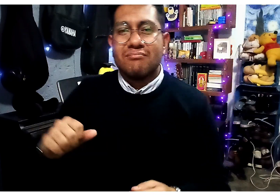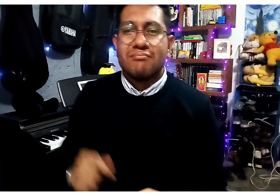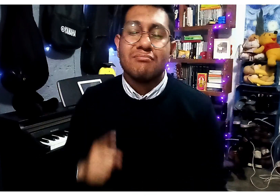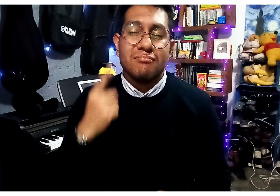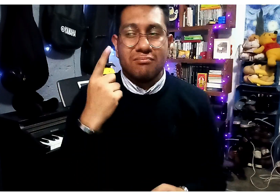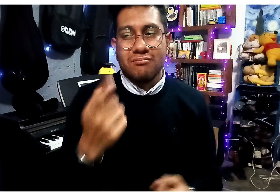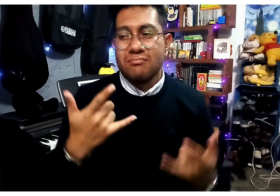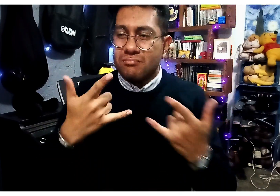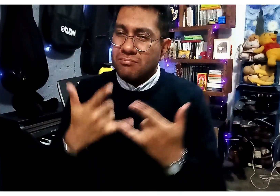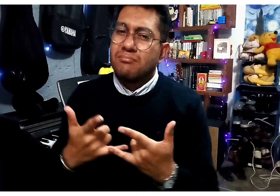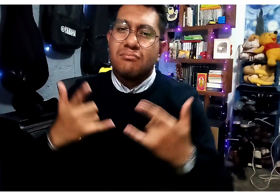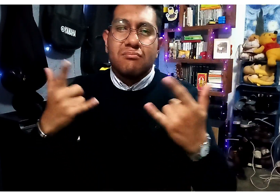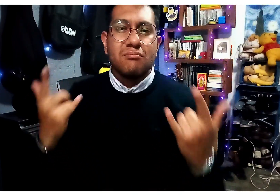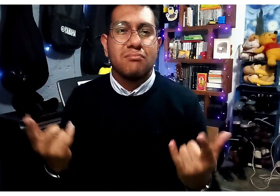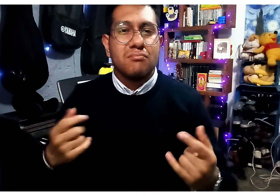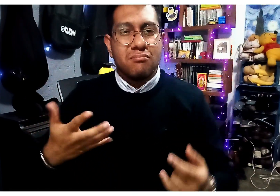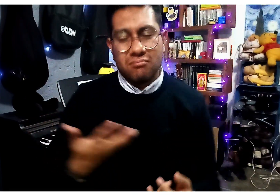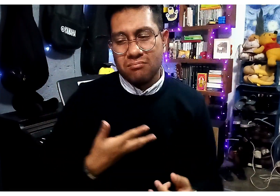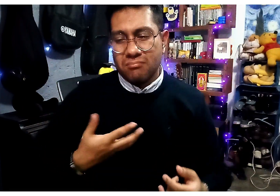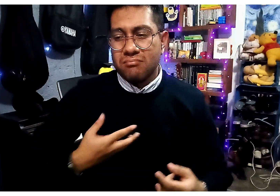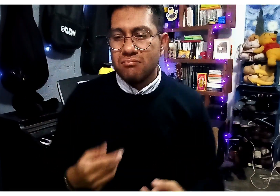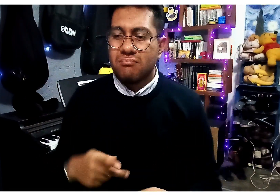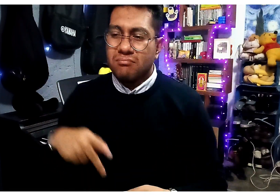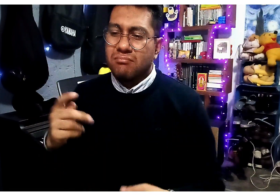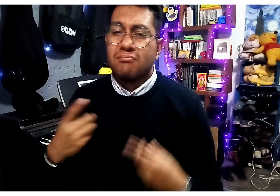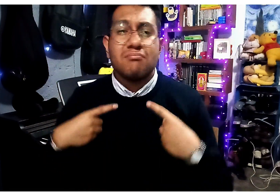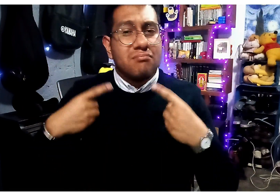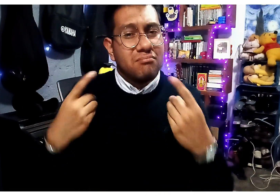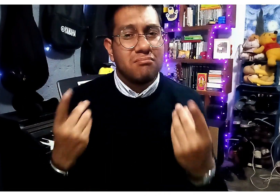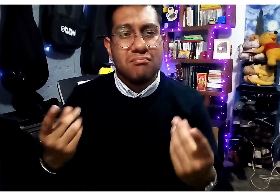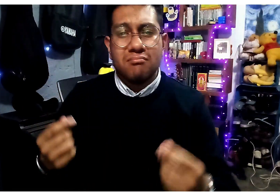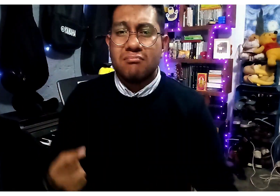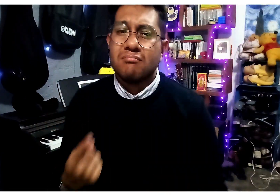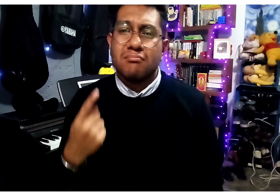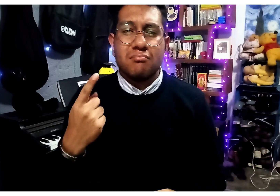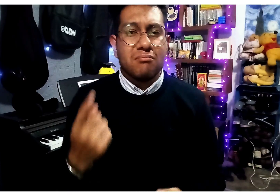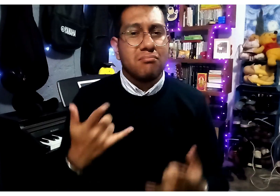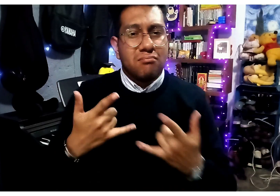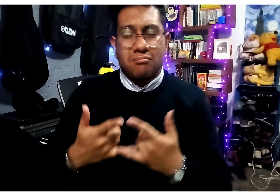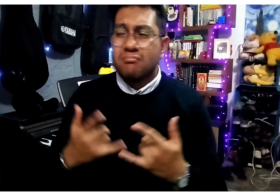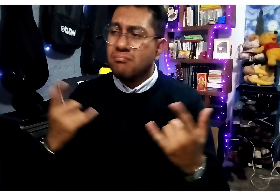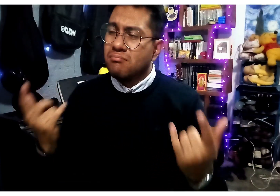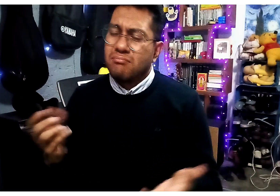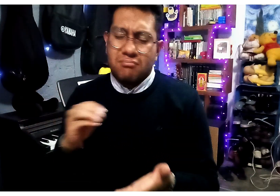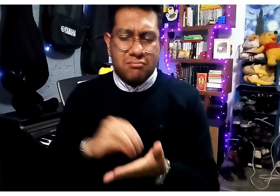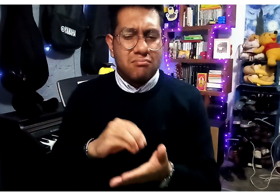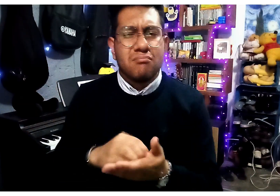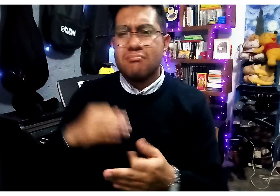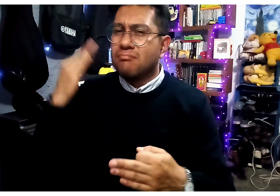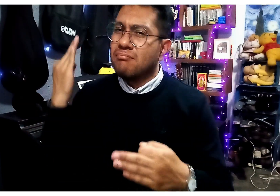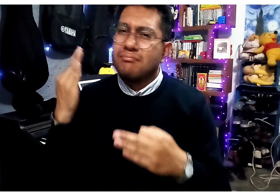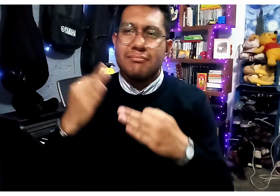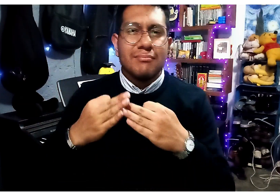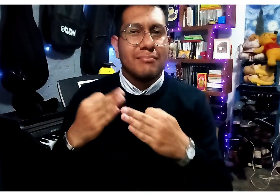Una historia tengo en mí para entregarte. Una historia todavía sin final.